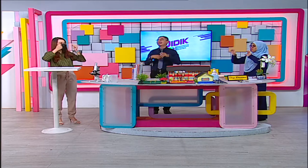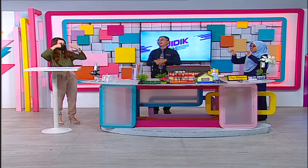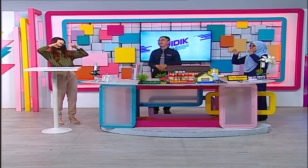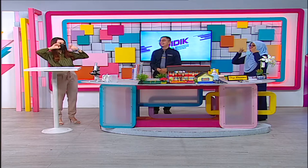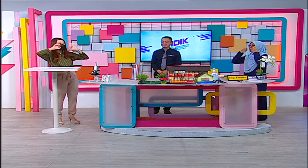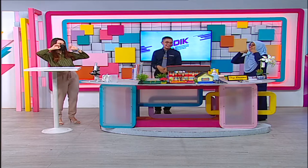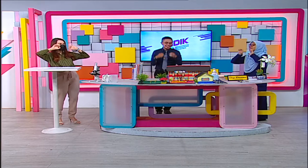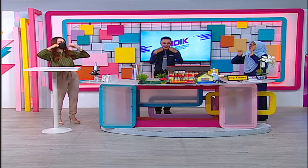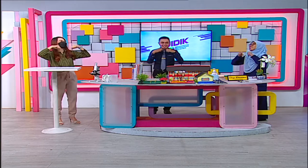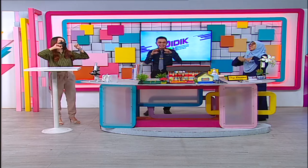kucing.